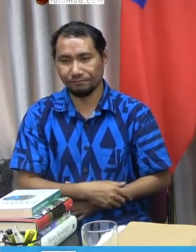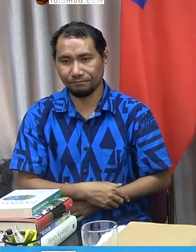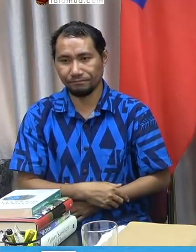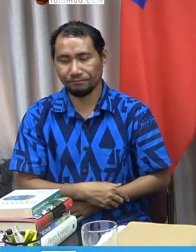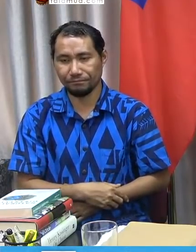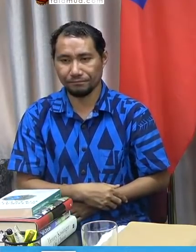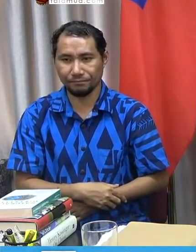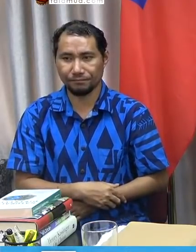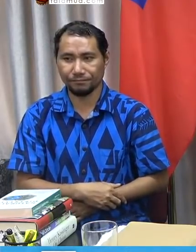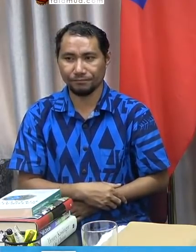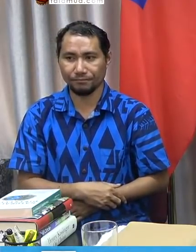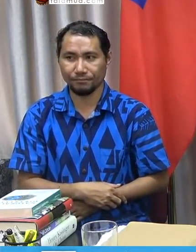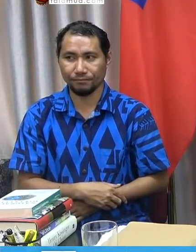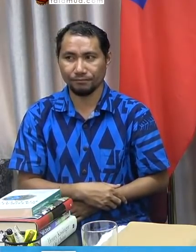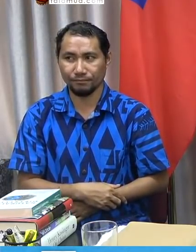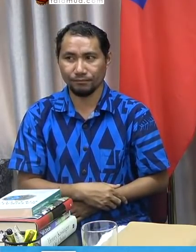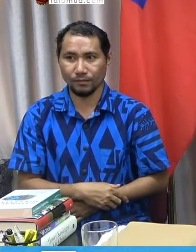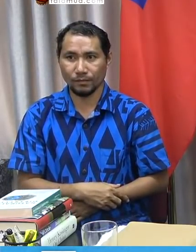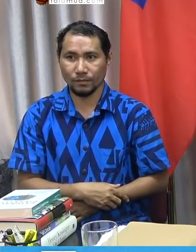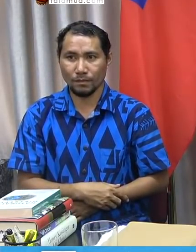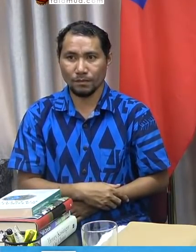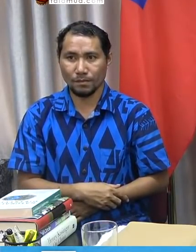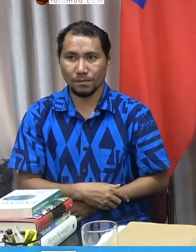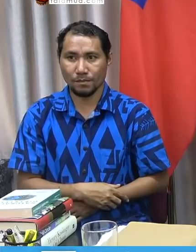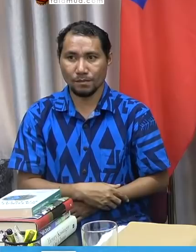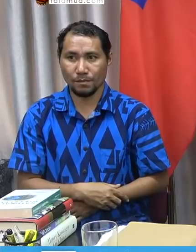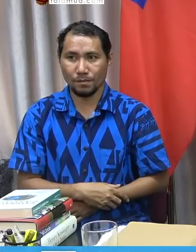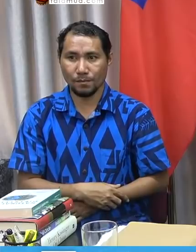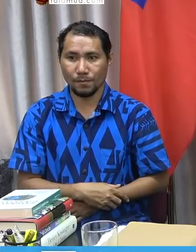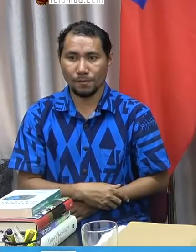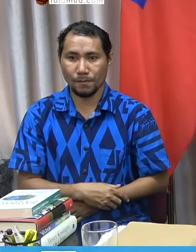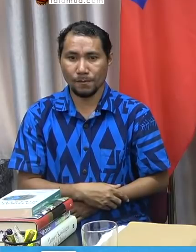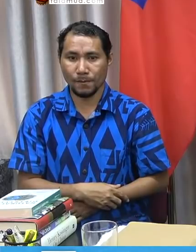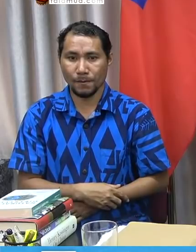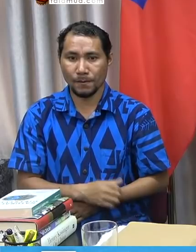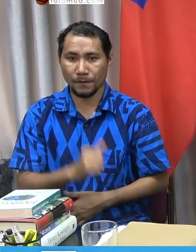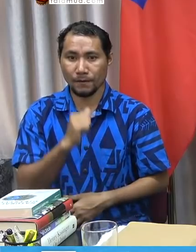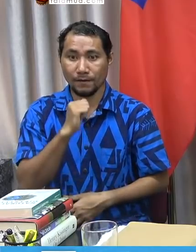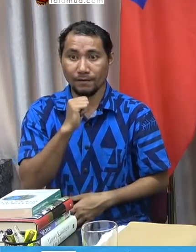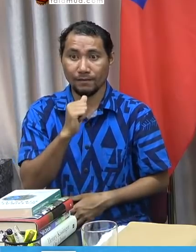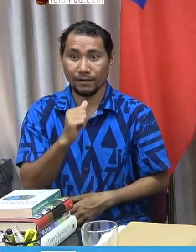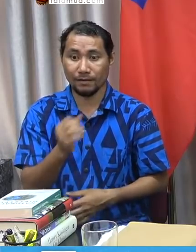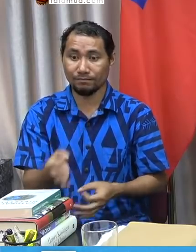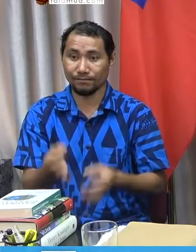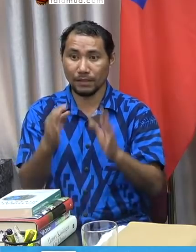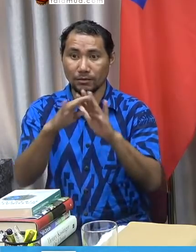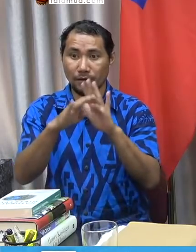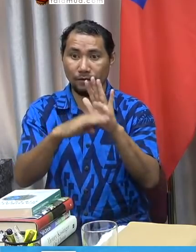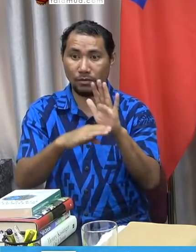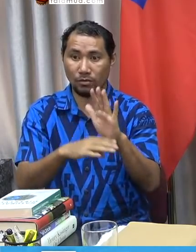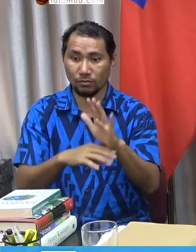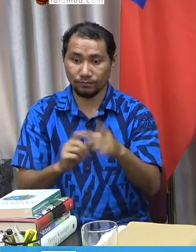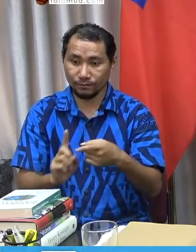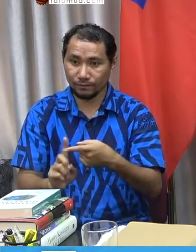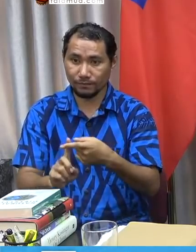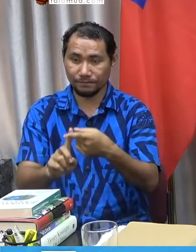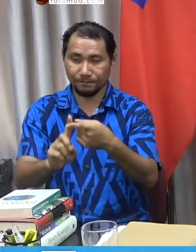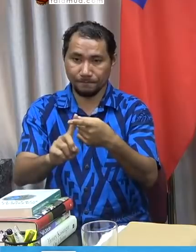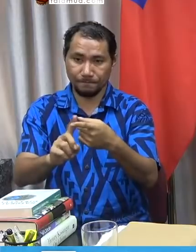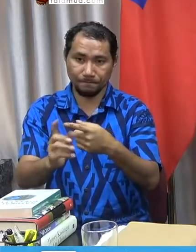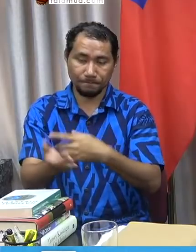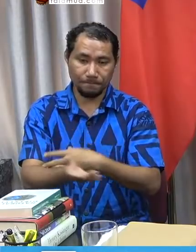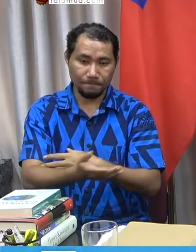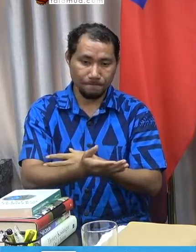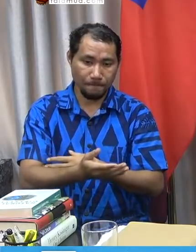e foi lea o le mea a whapea e le tu la fono le whaangasolonga le whaangasolo